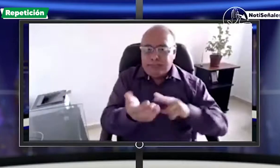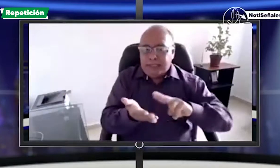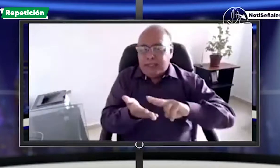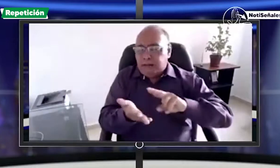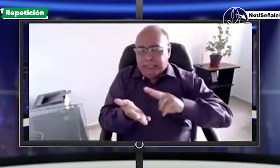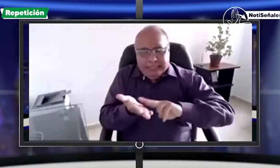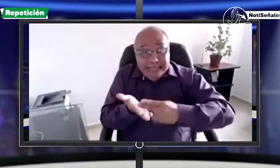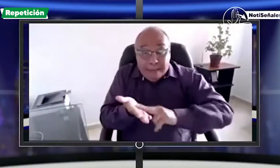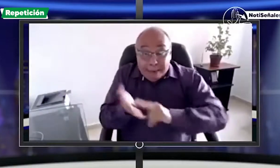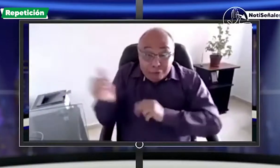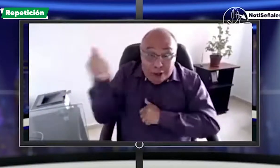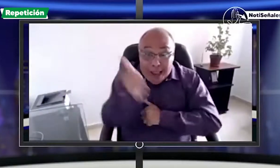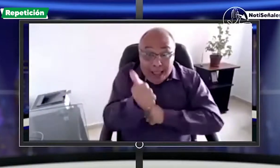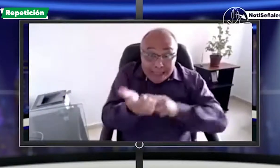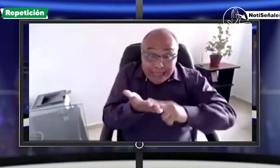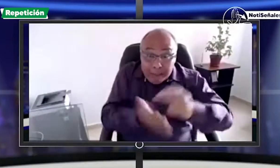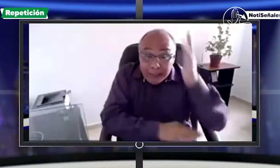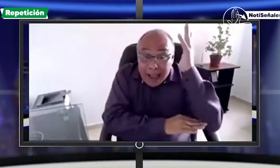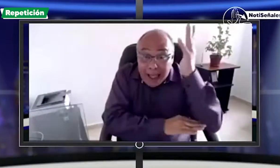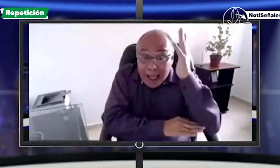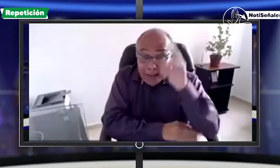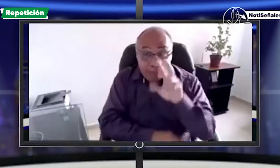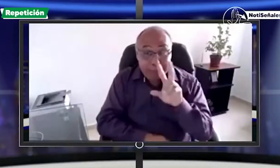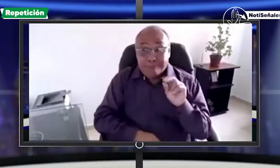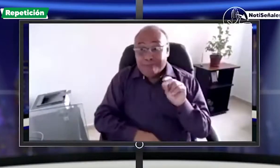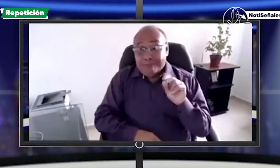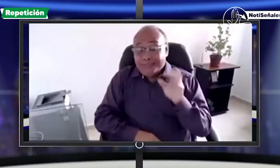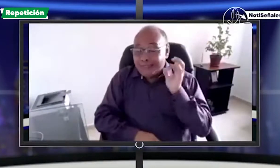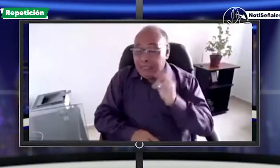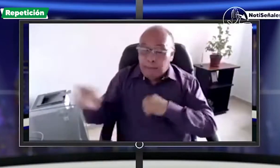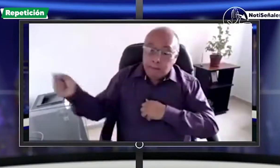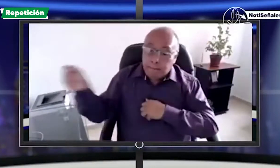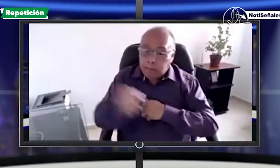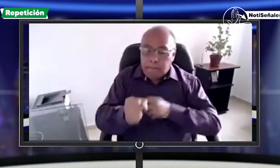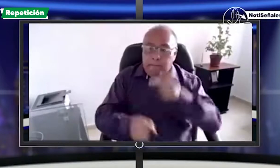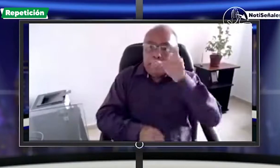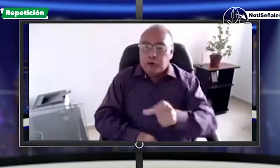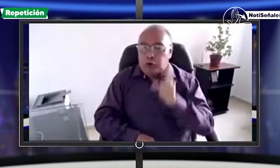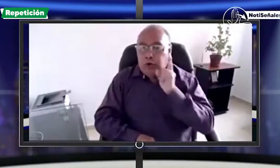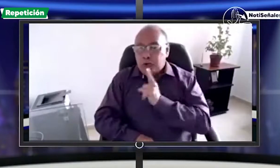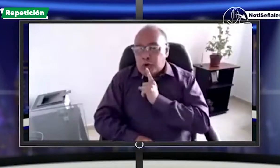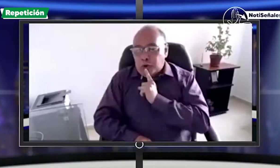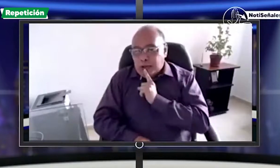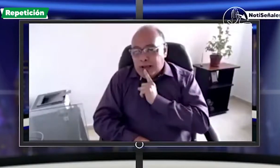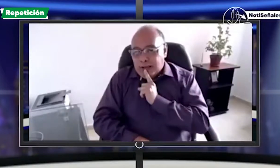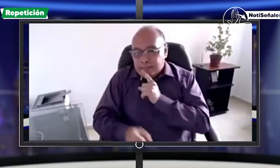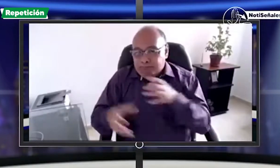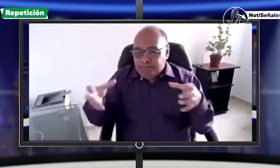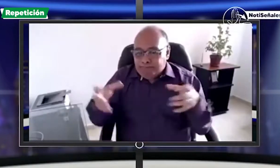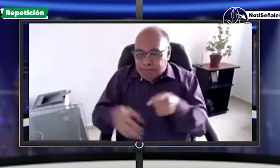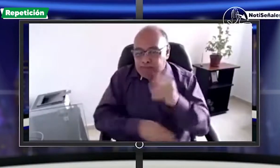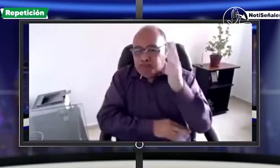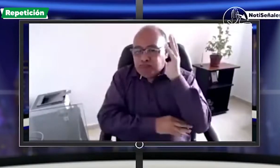divulgación del centro de relevo nos contacten a nosotros y que este tipo de divulgaciones no la hagan intérpretes sino que a su